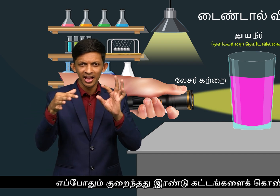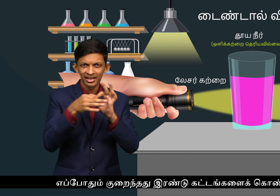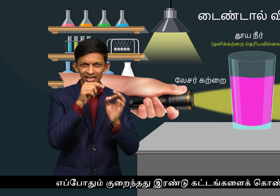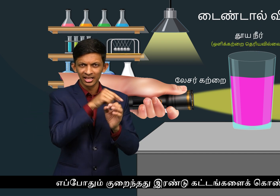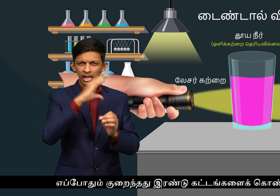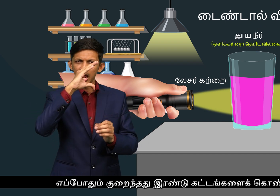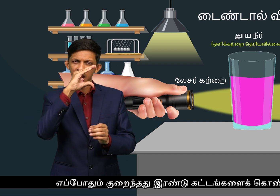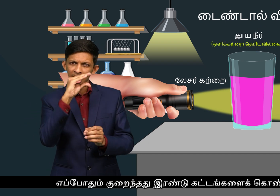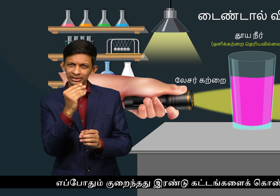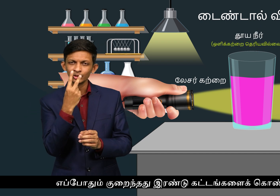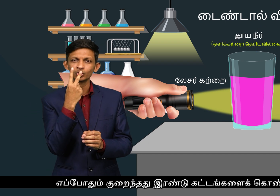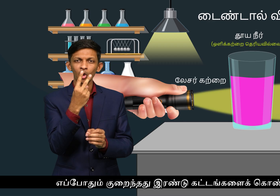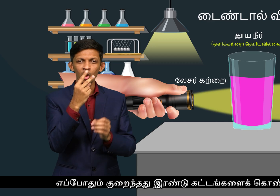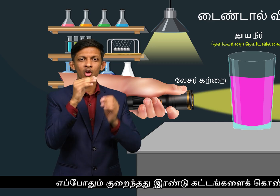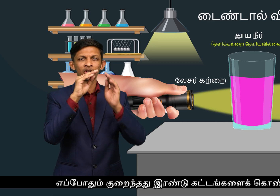கொண்டிருக்கும்.